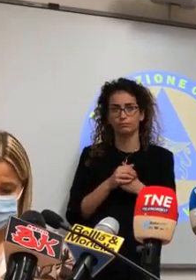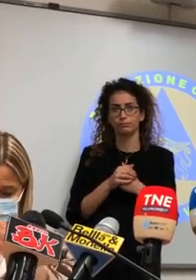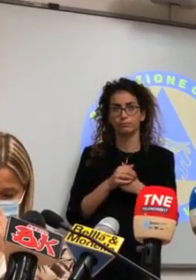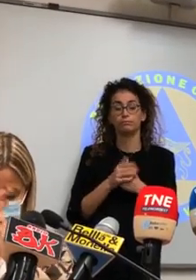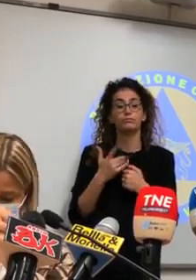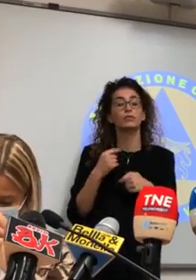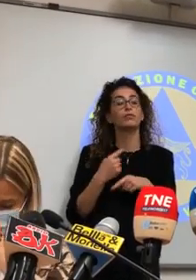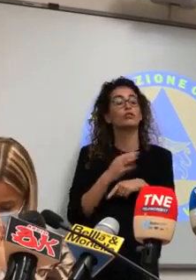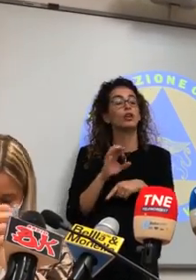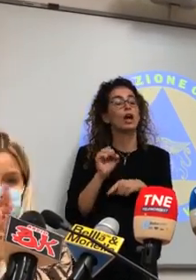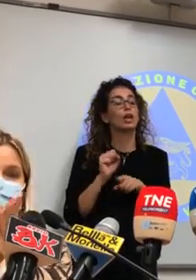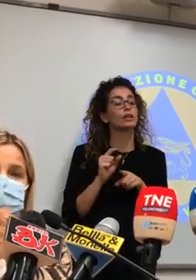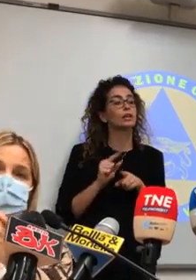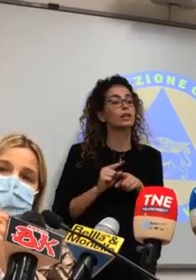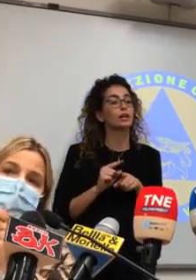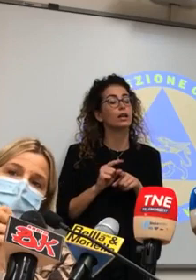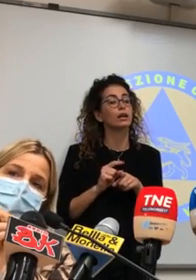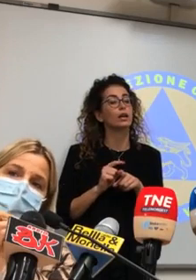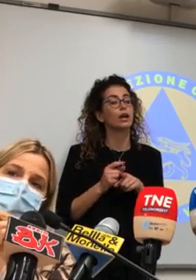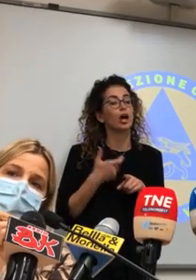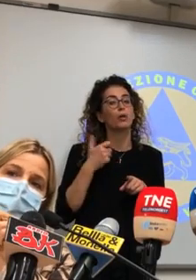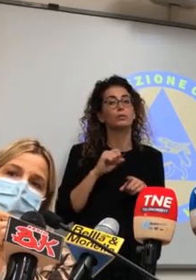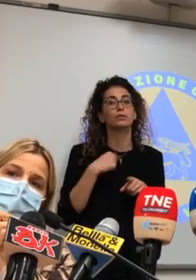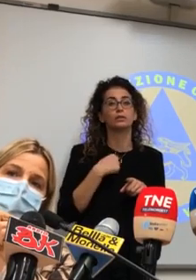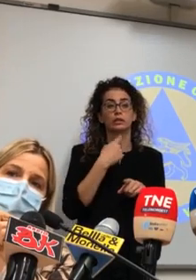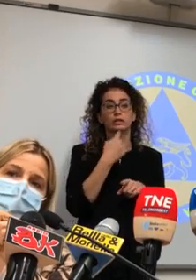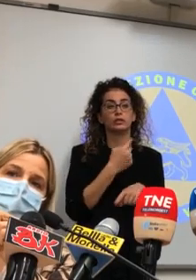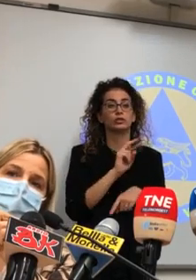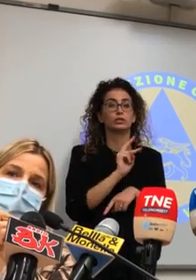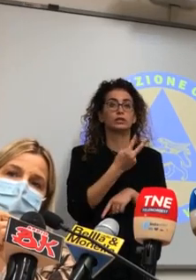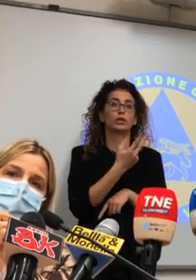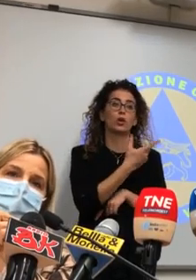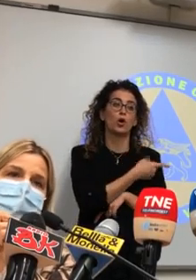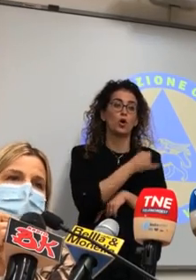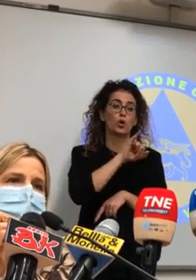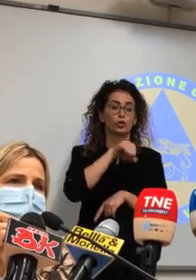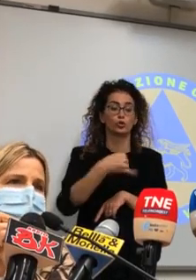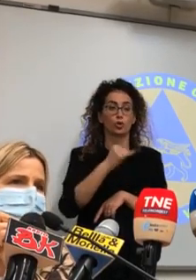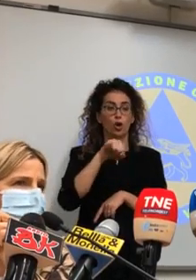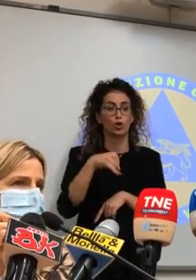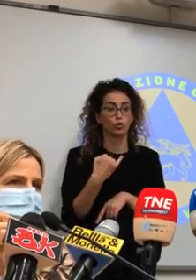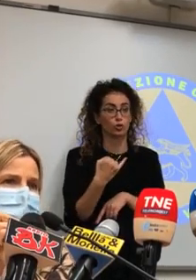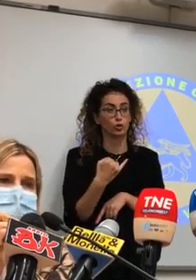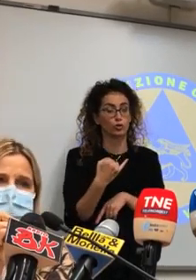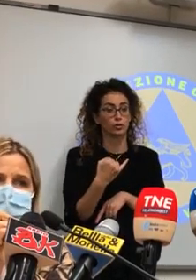di AstraZeneca, che era, perché adesso si parla di seconda dose di